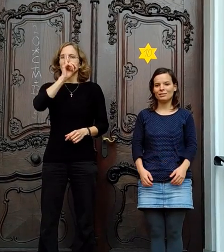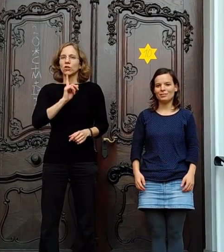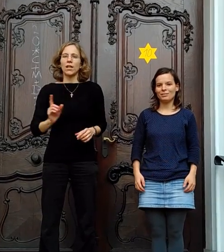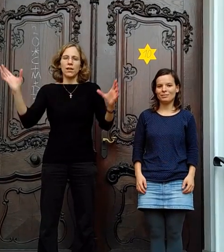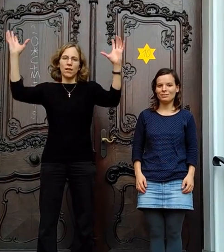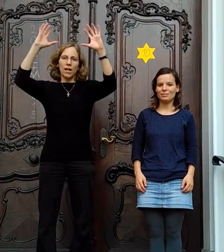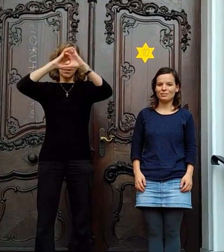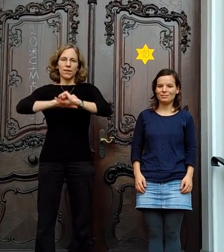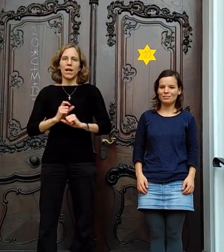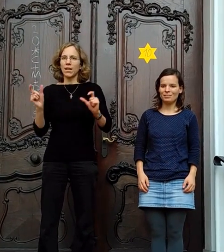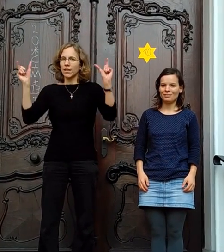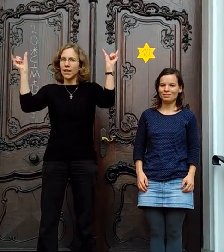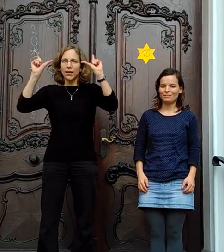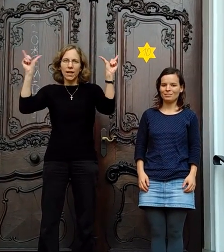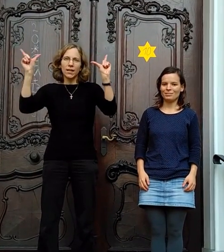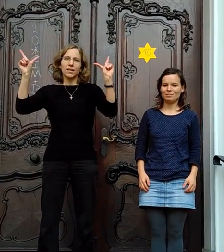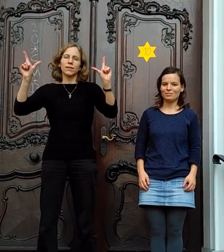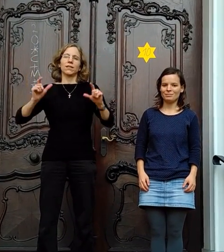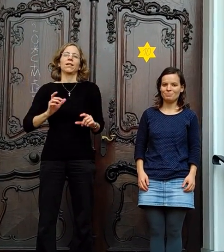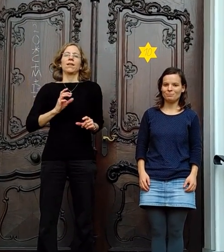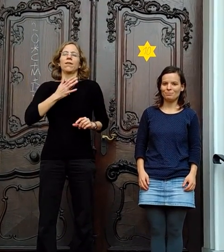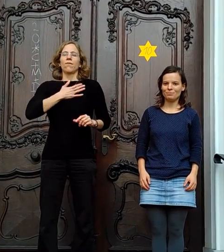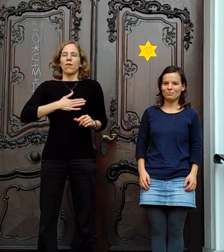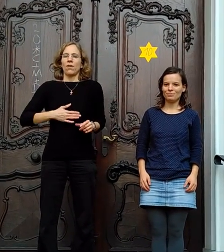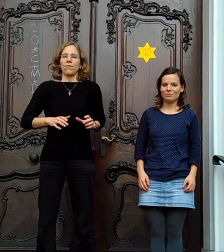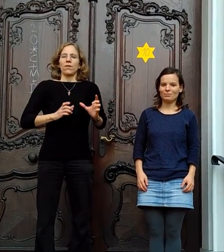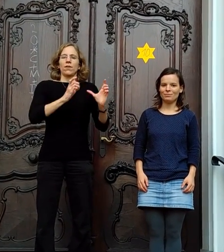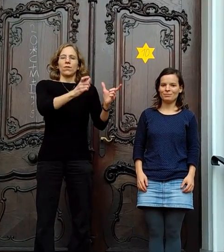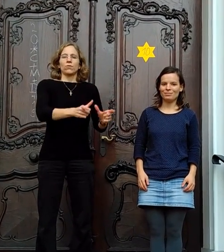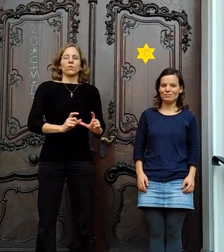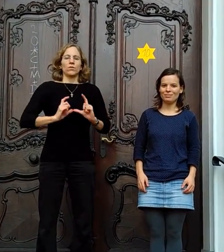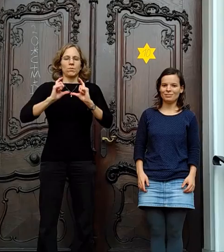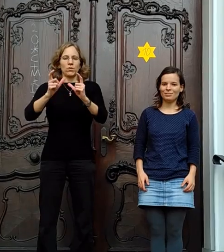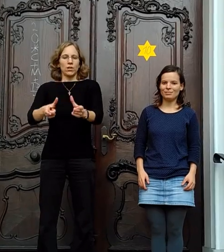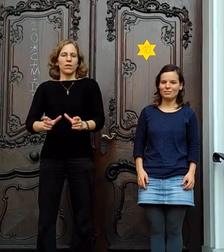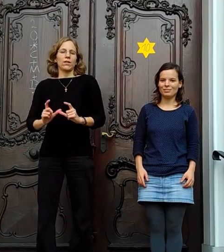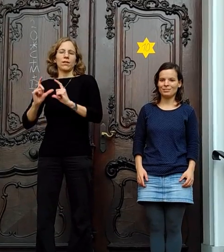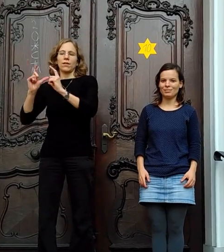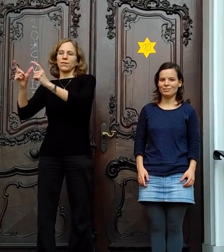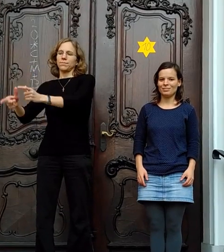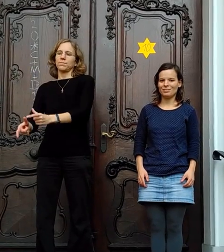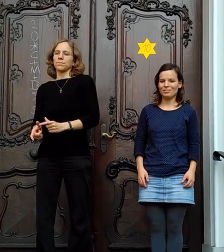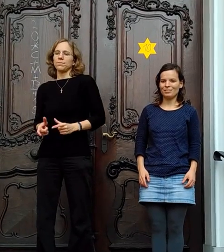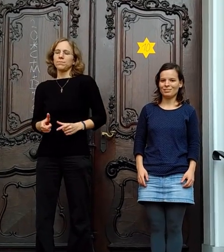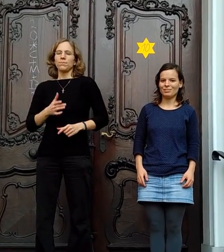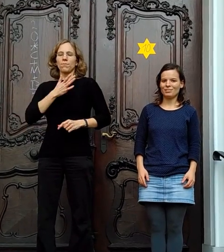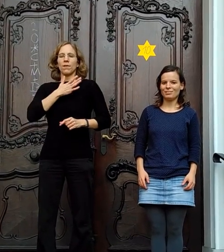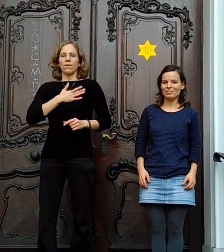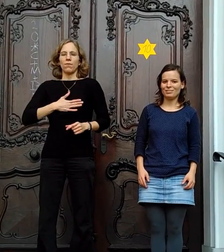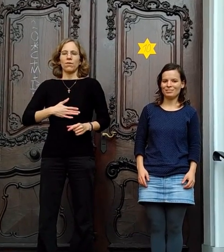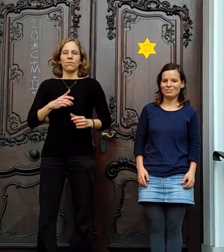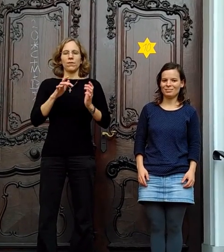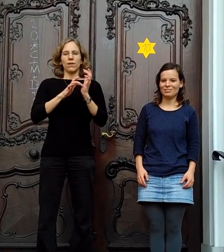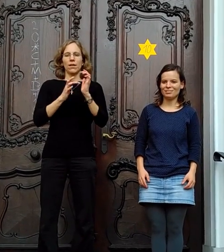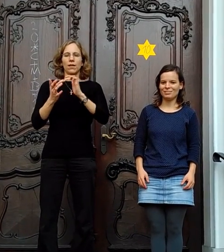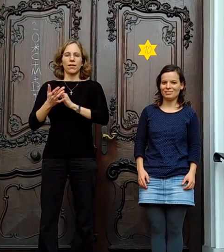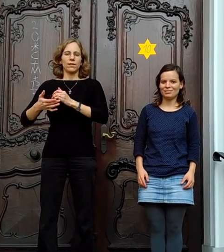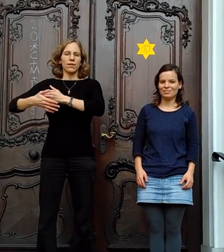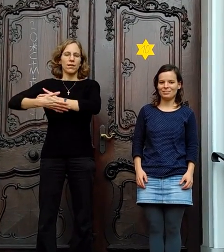stille Nacht erklingt, wollen wir uns beschenken Wollen wir an das